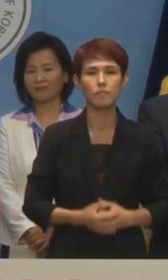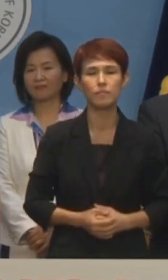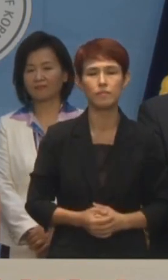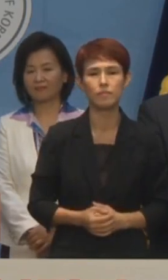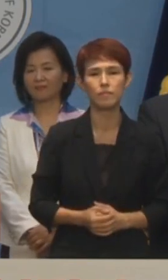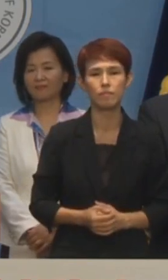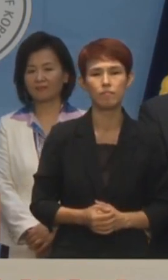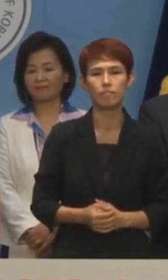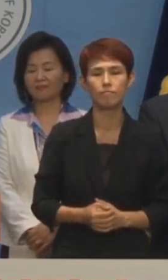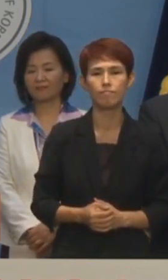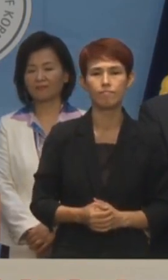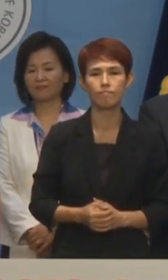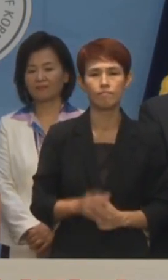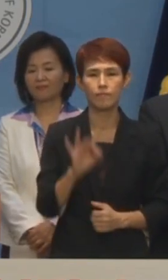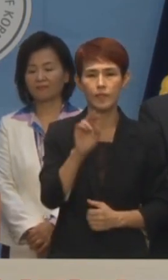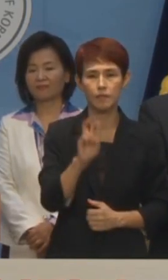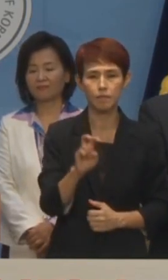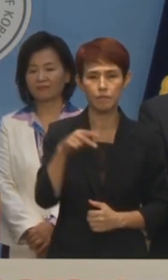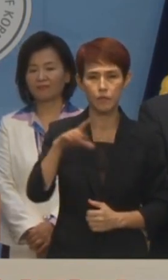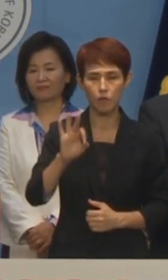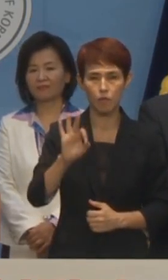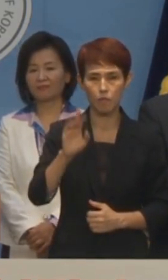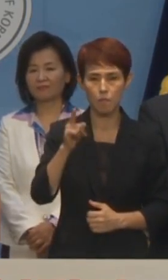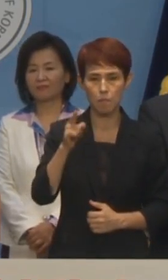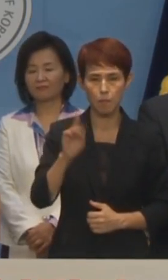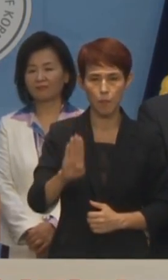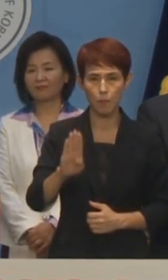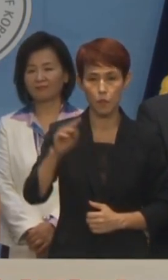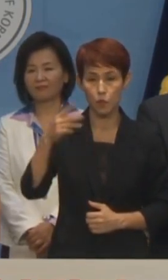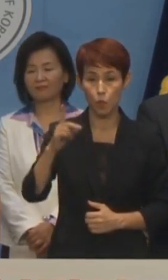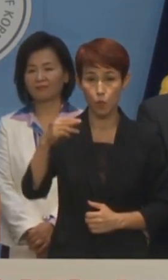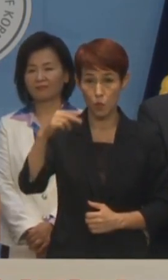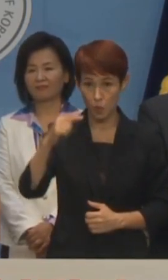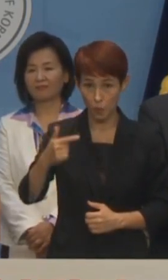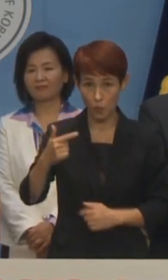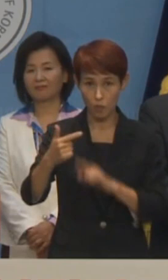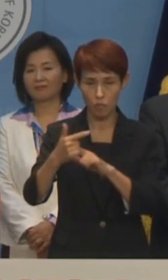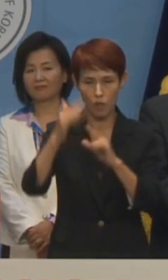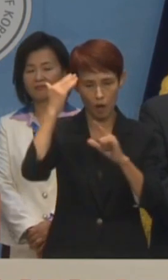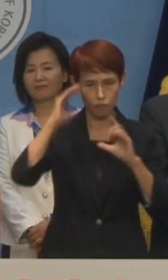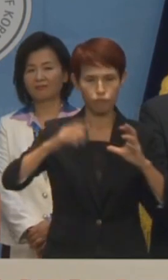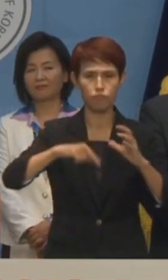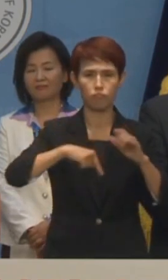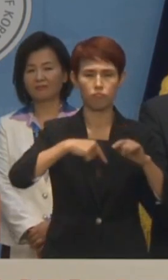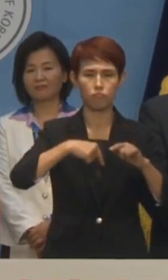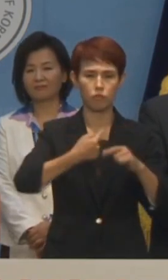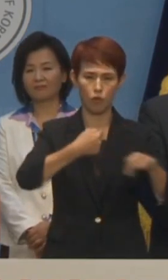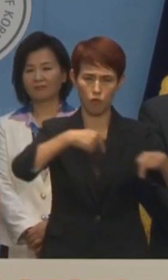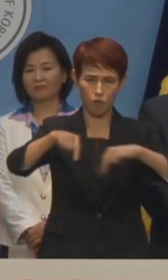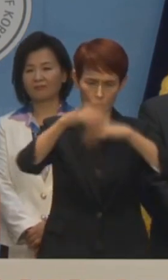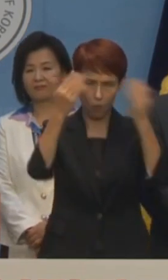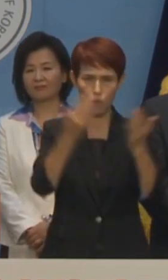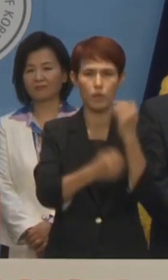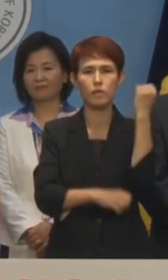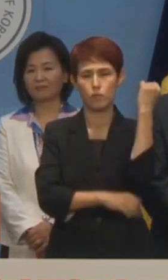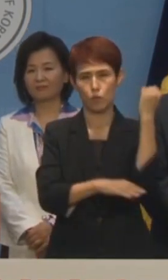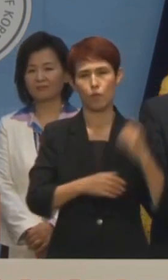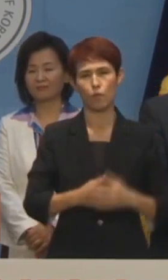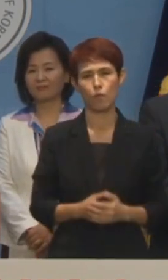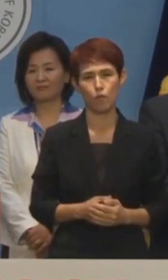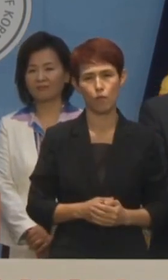대한민국 헌법 정신의 기초가 됐습니다. 역대 모든 정권들이